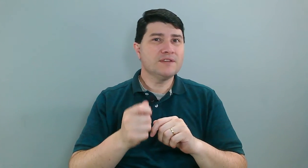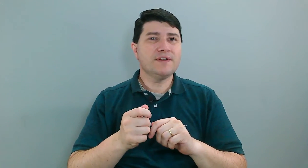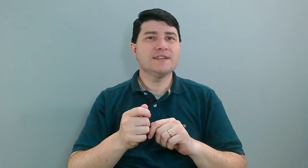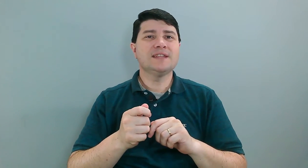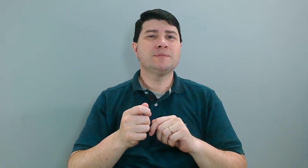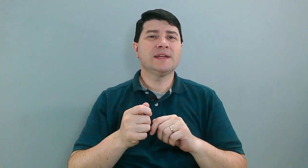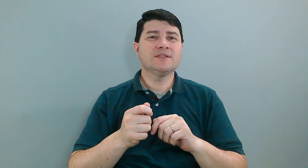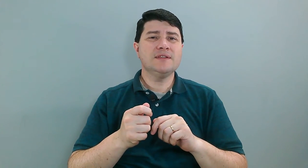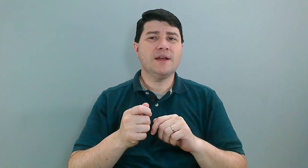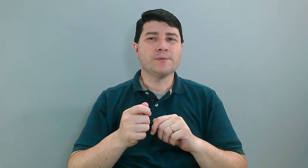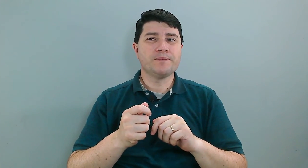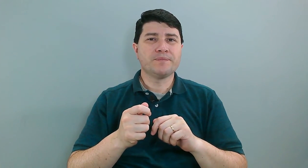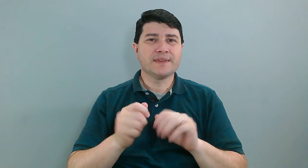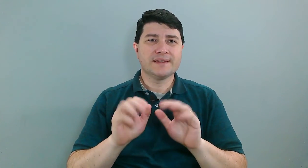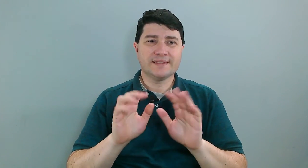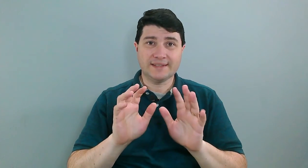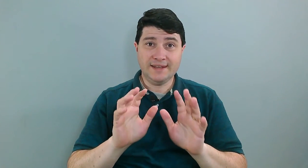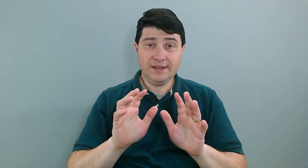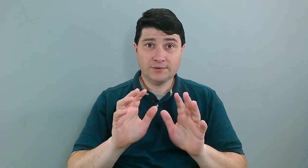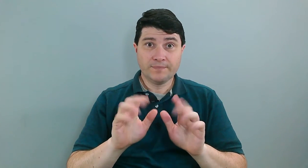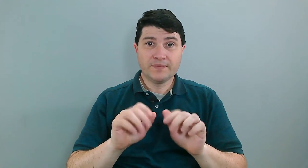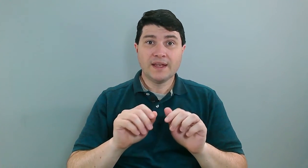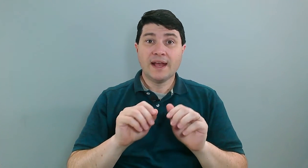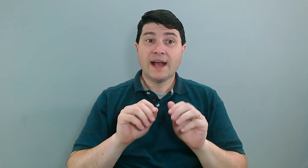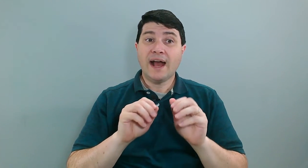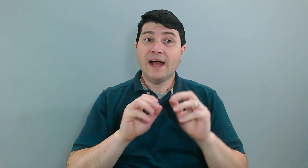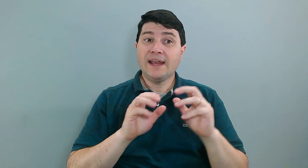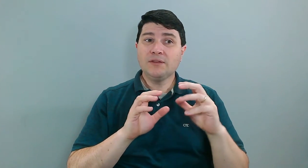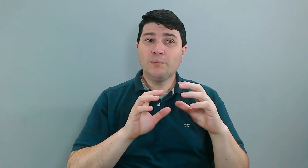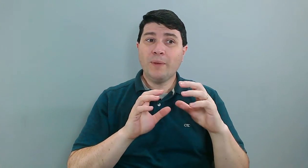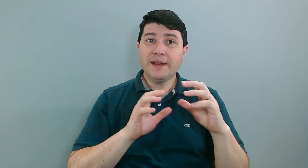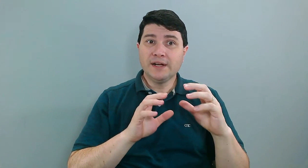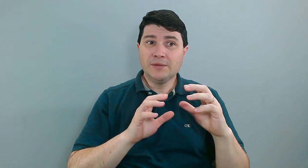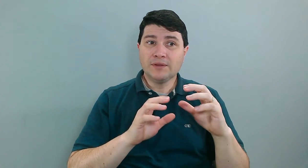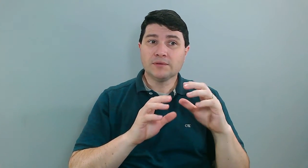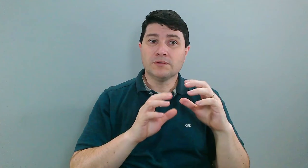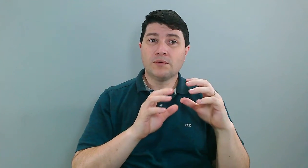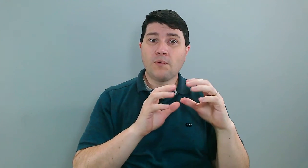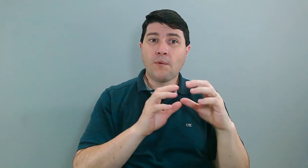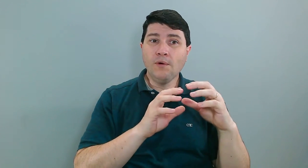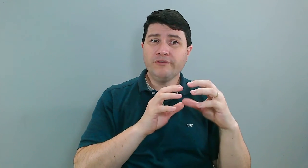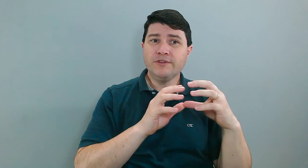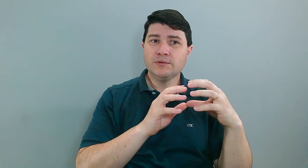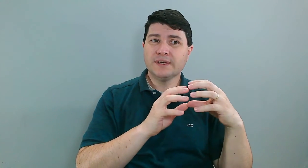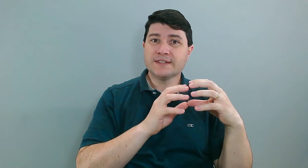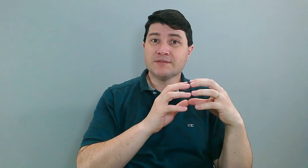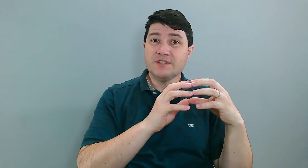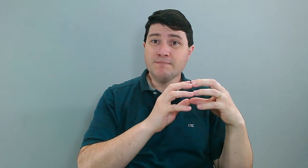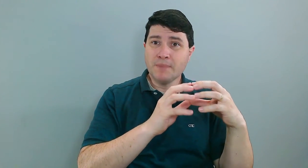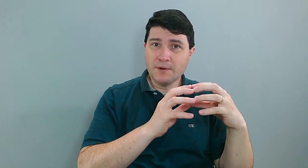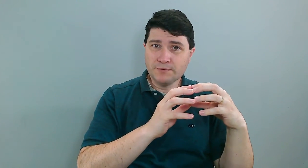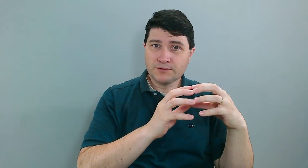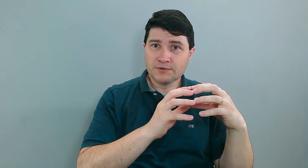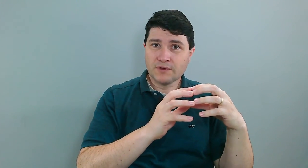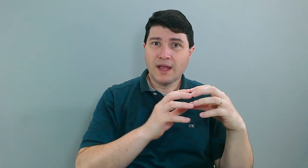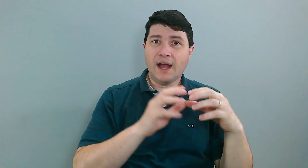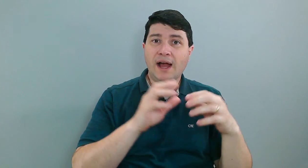faz determinado sinal. Tá certo? Além do parâmetro configuração de mãos, ainda